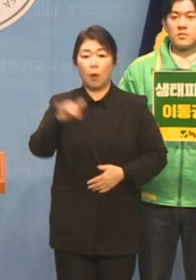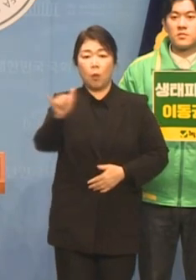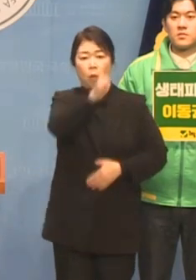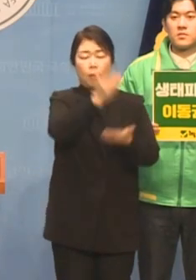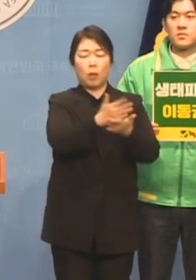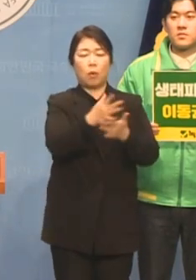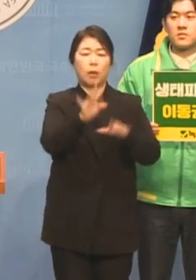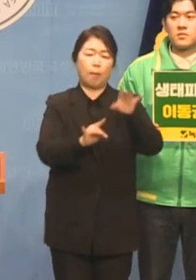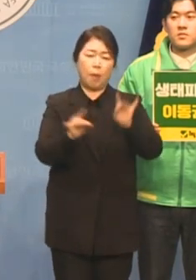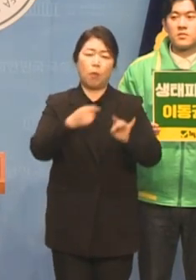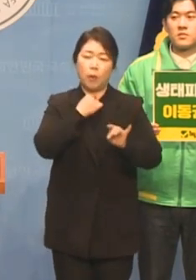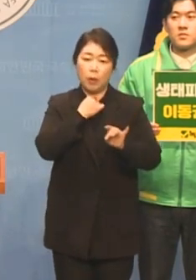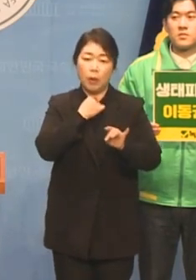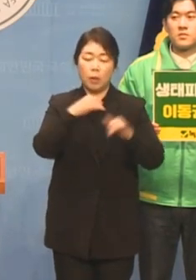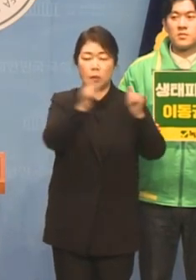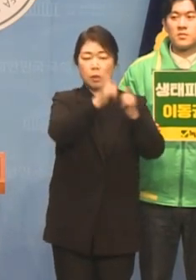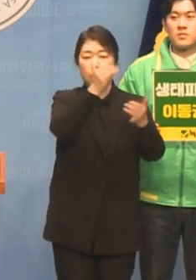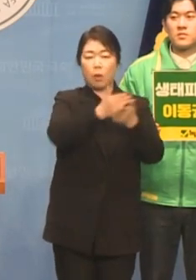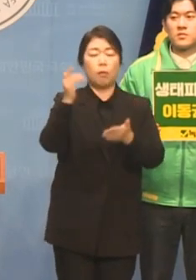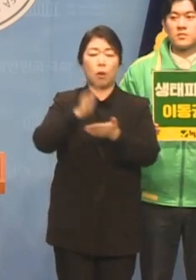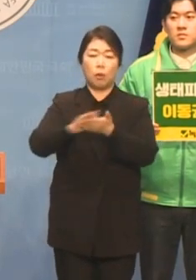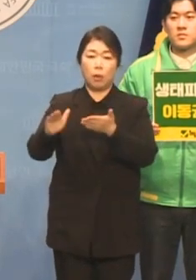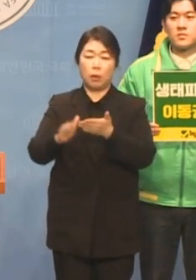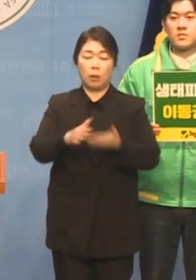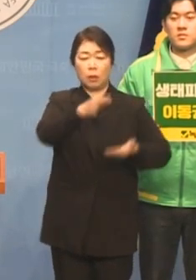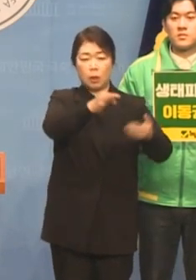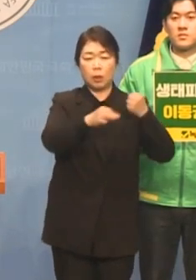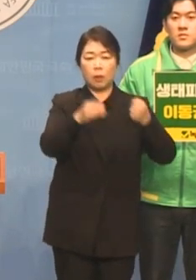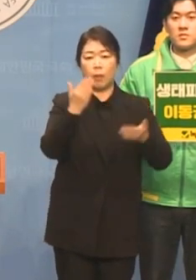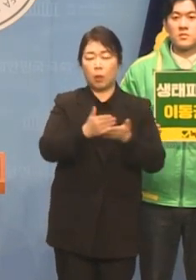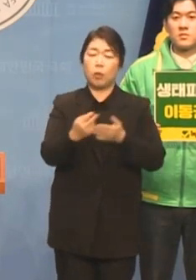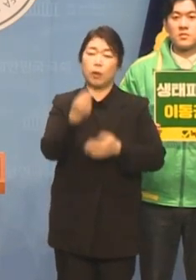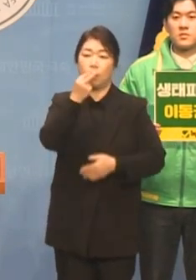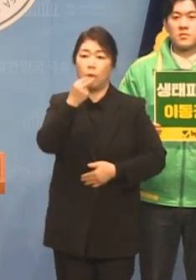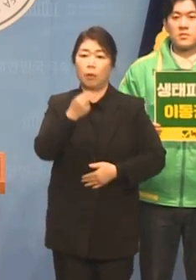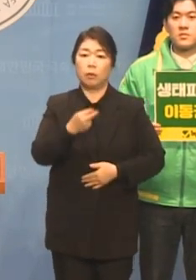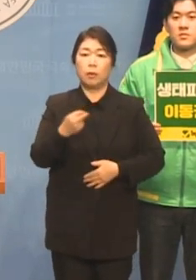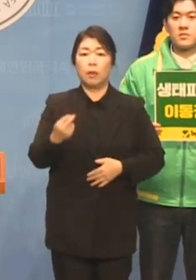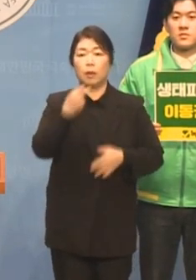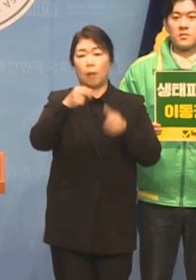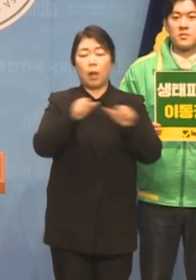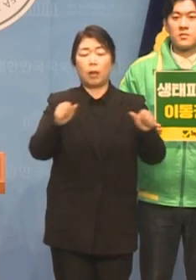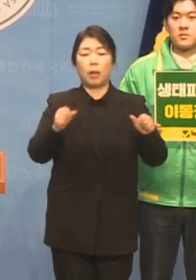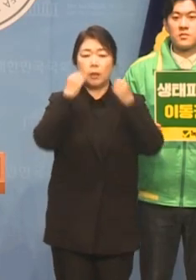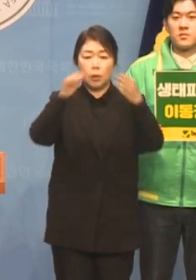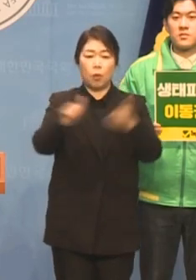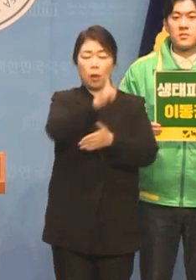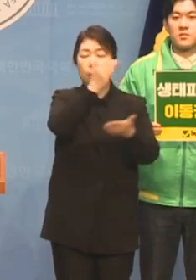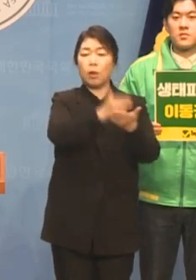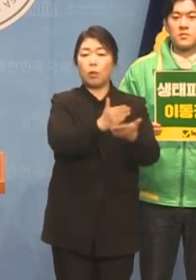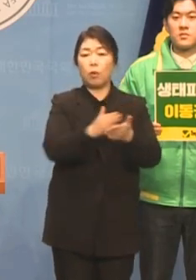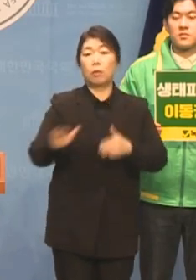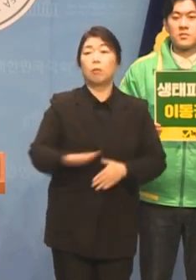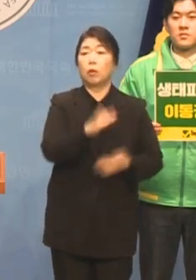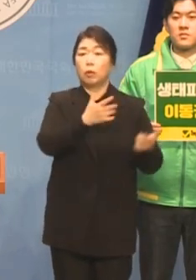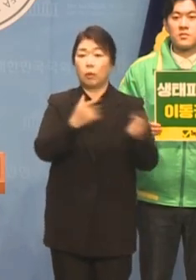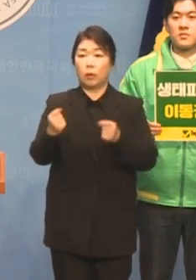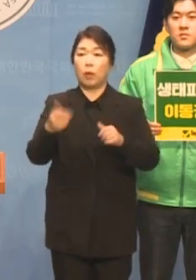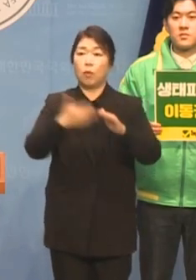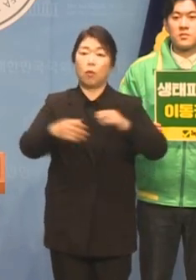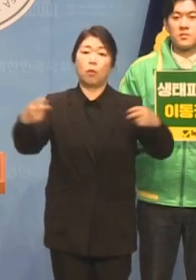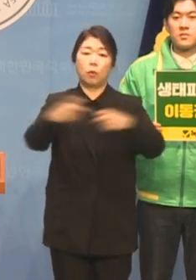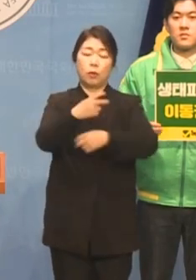갯벌 전쟁 말고 평화 자본 말고 생명 생태의 신공 말고 우리 모두의 공공교통